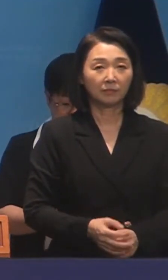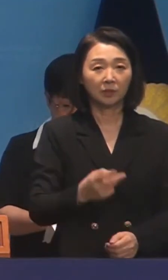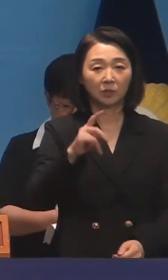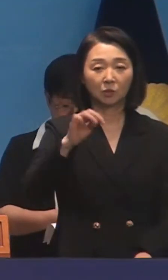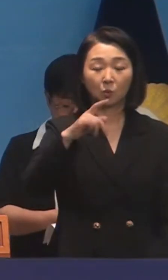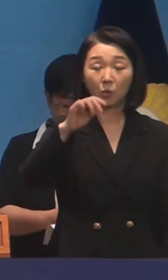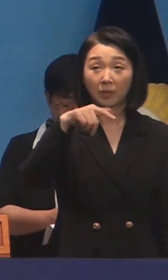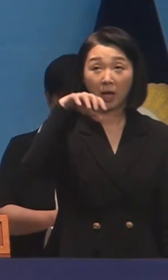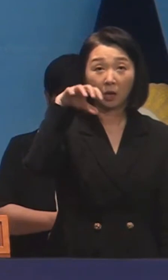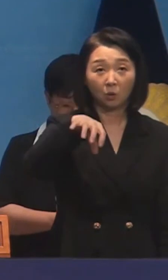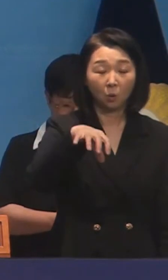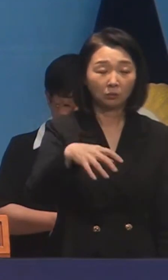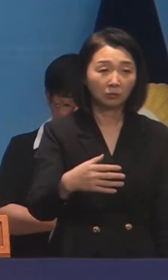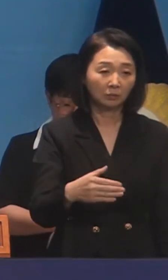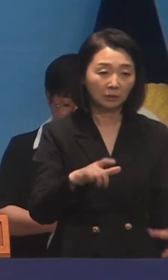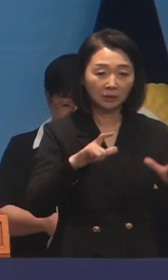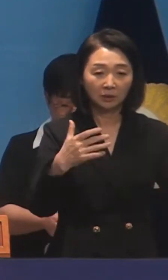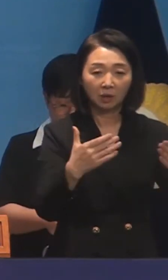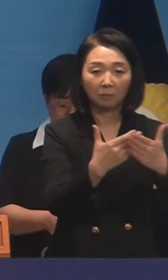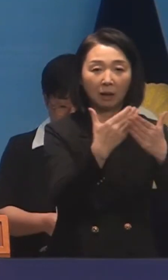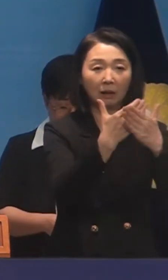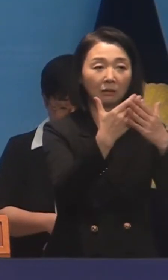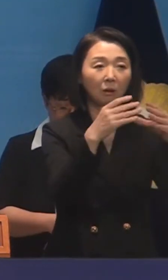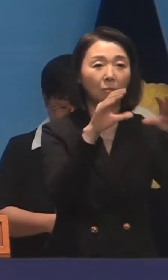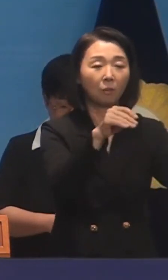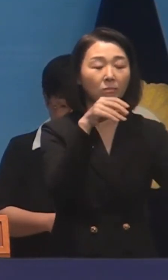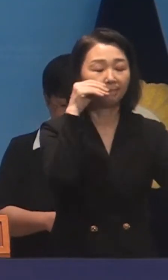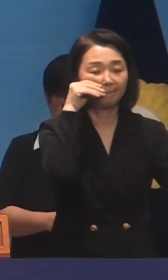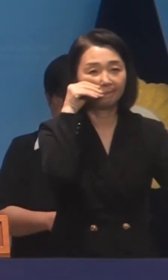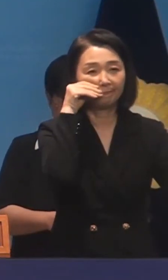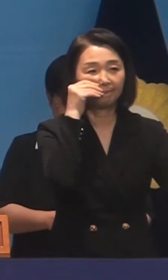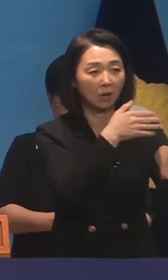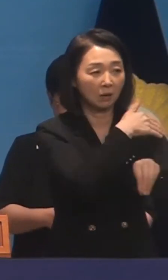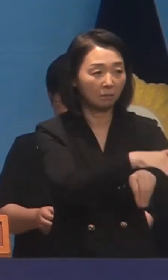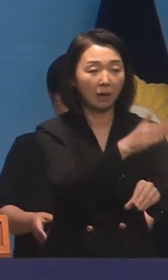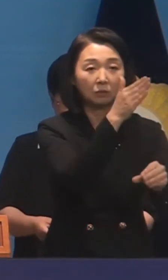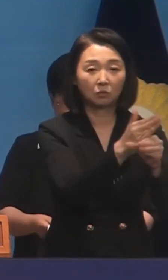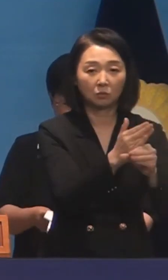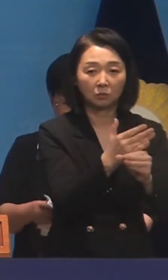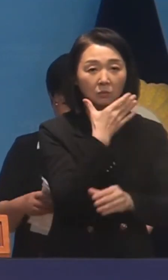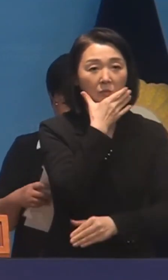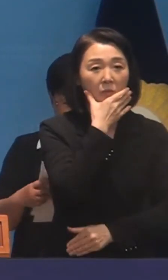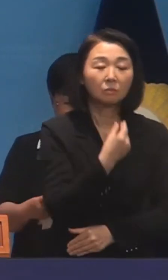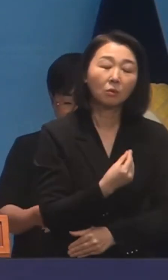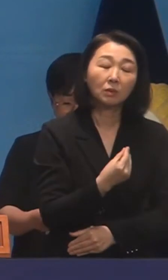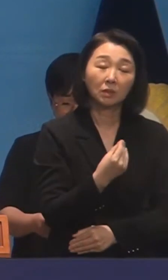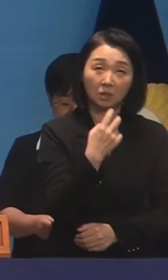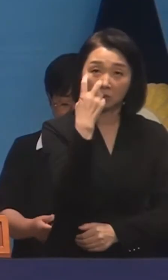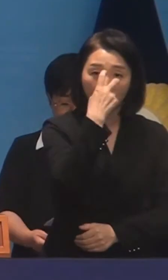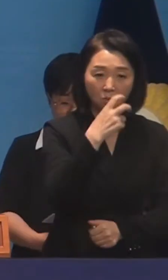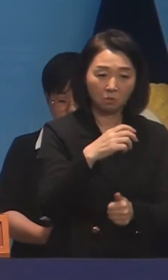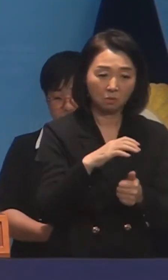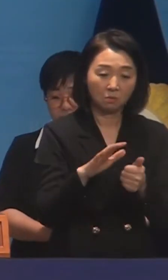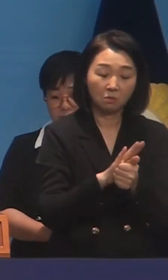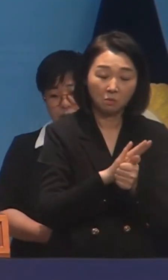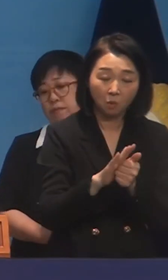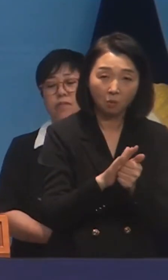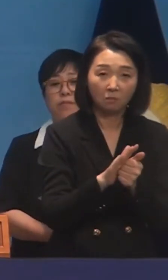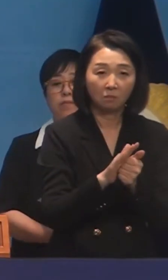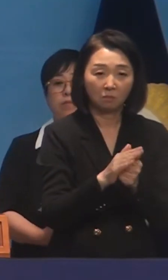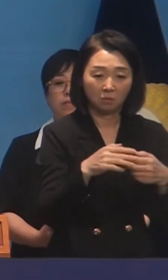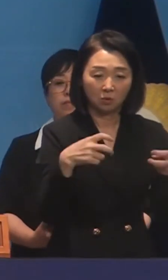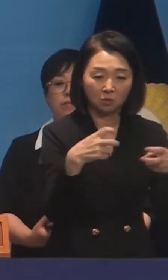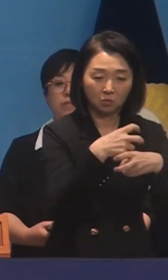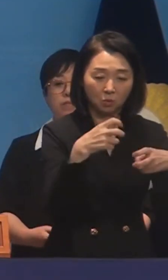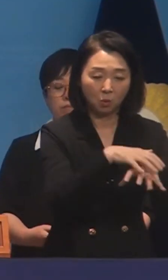동탄은 지역 발전이 멈춘 채 방치되고 있습니다. 교육과 복지, 돌봄, 인프라는 제자리 걸음을 면치